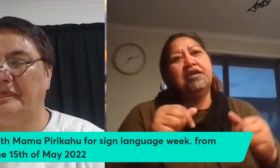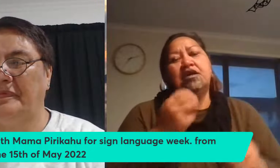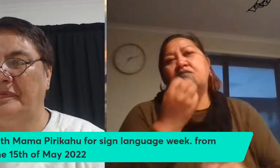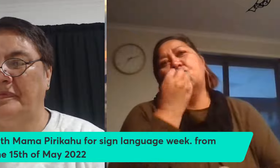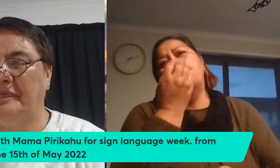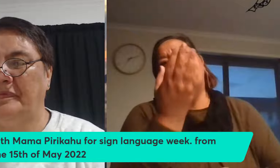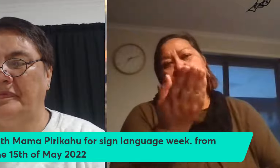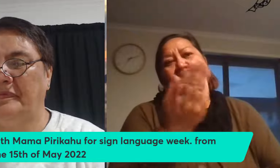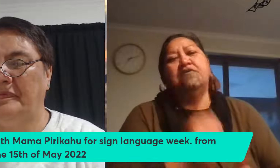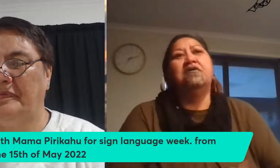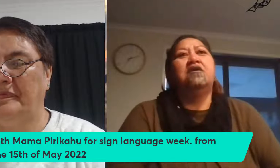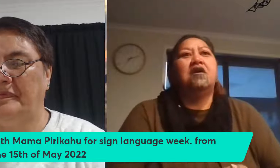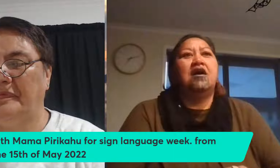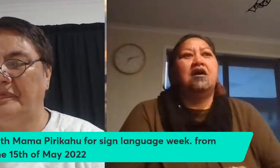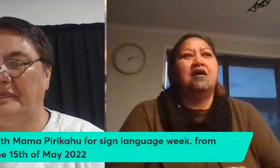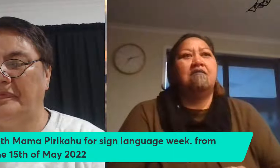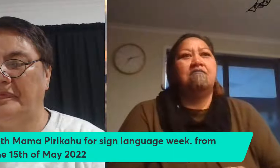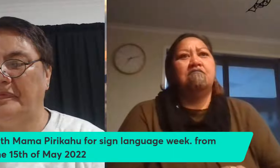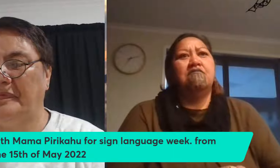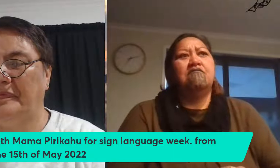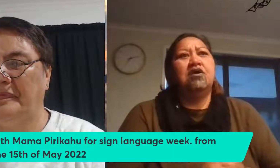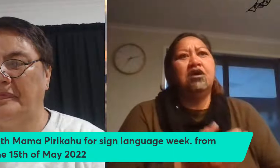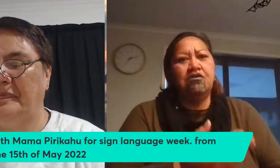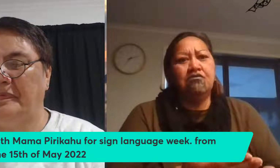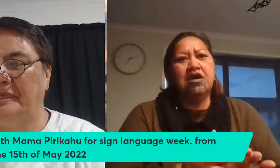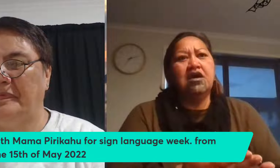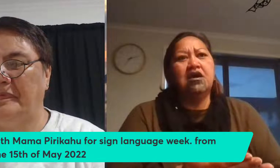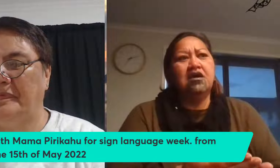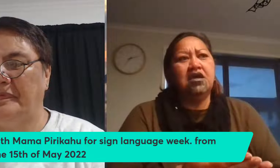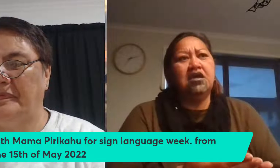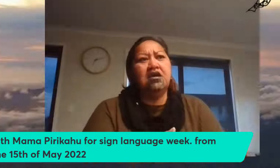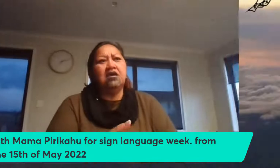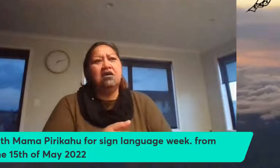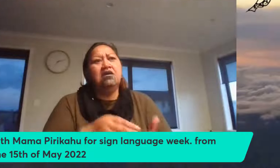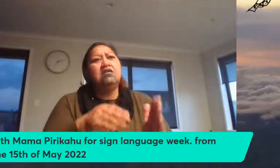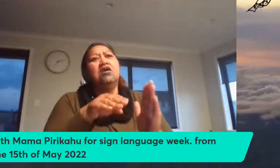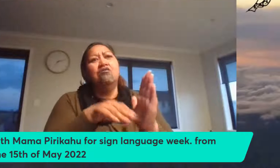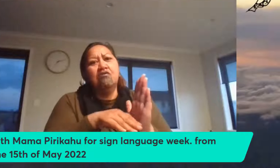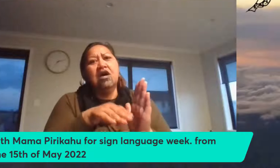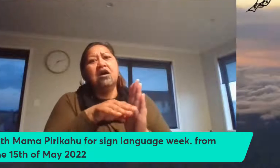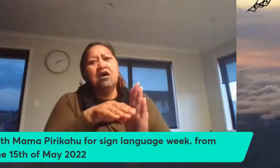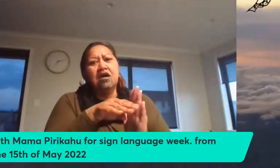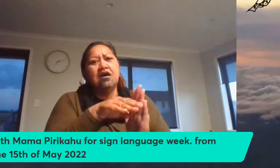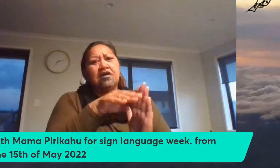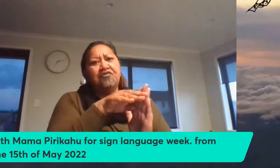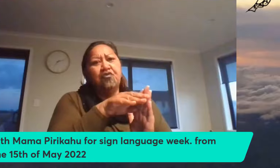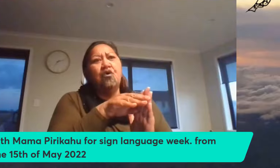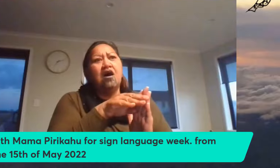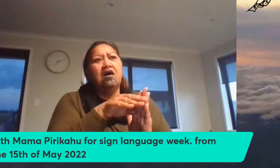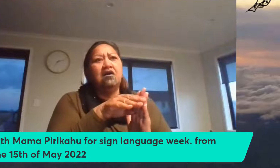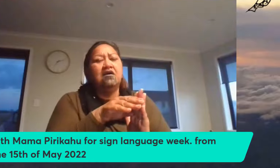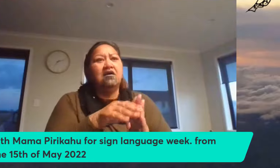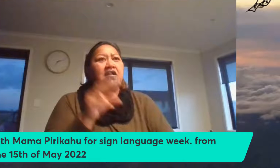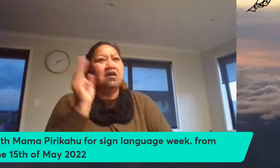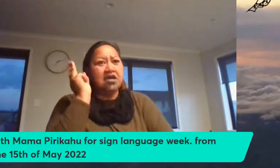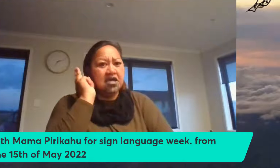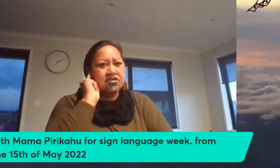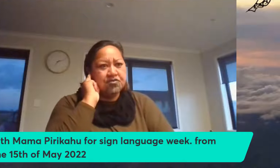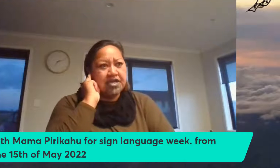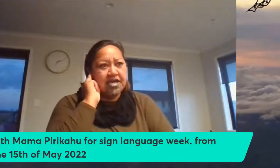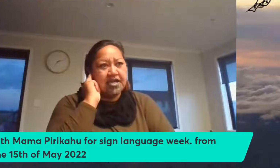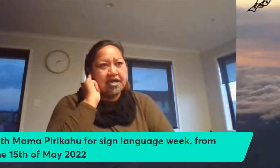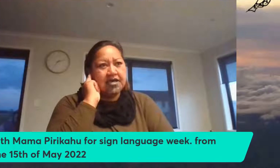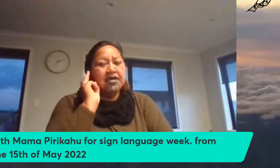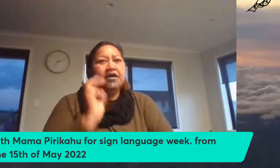ki tēnei momo reo. I runga I te hunga katoa